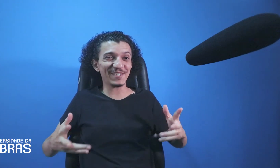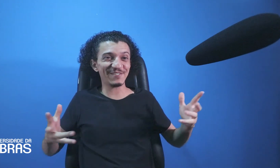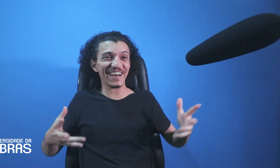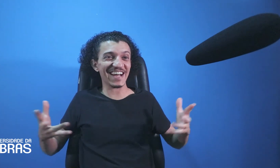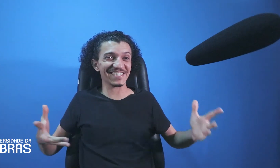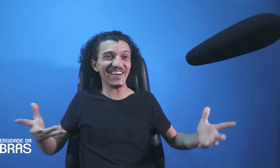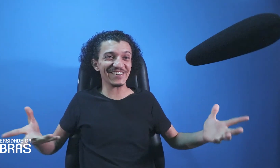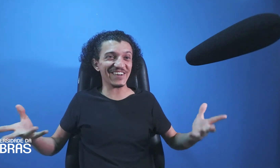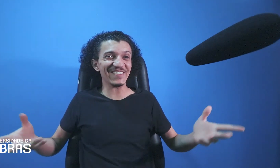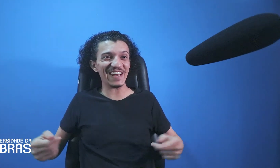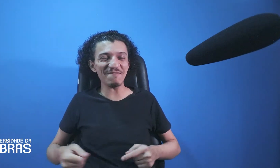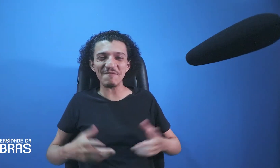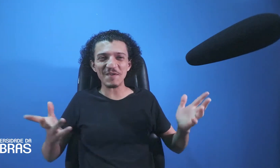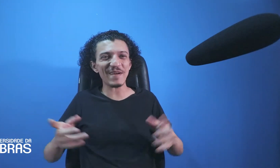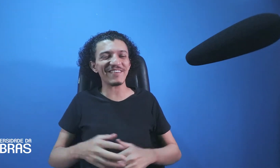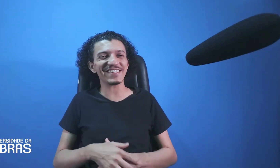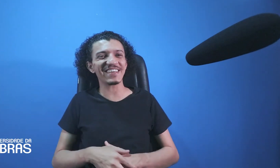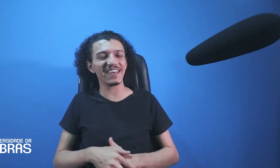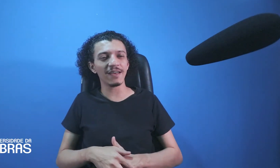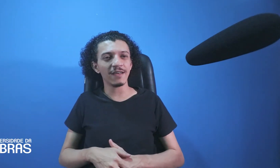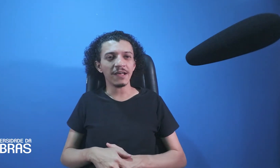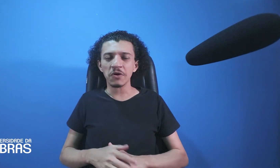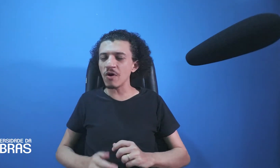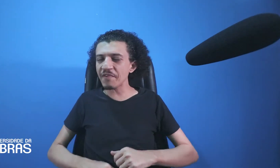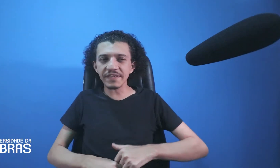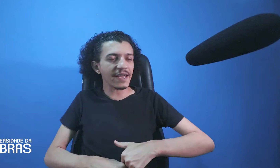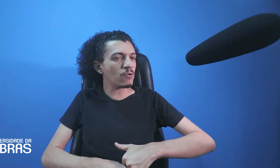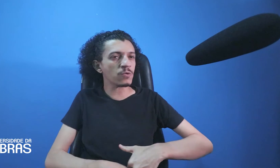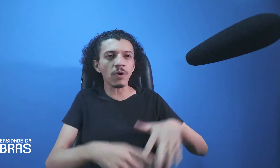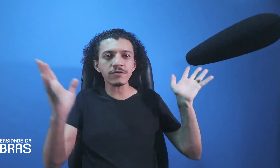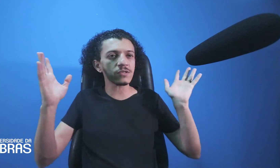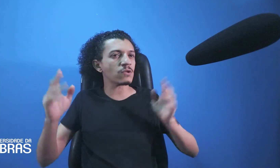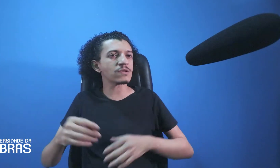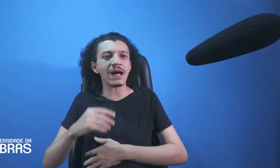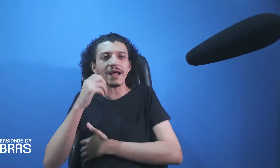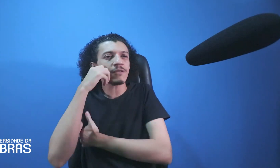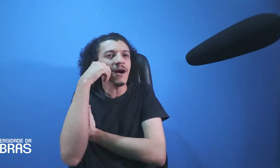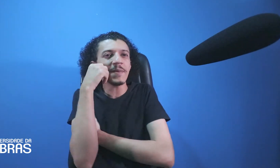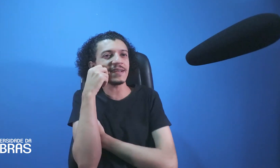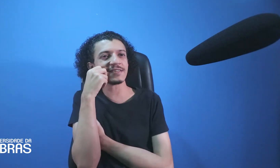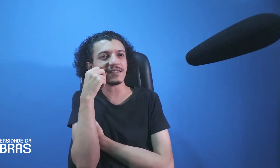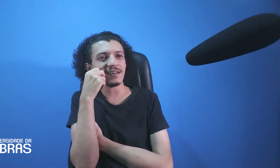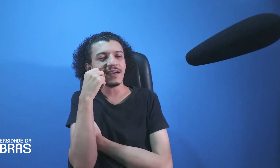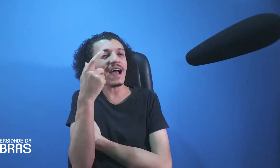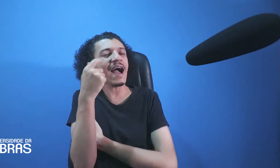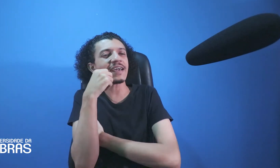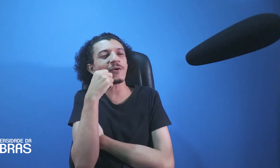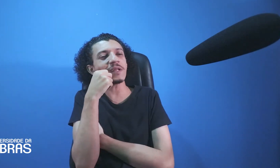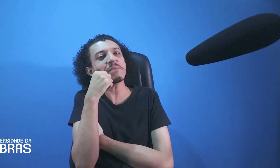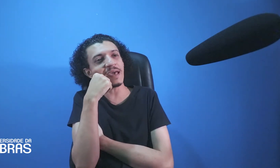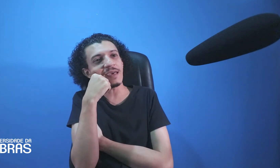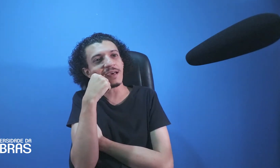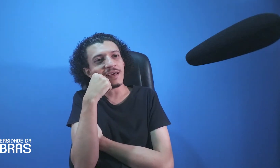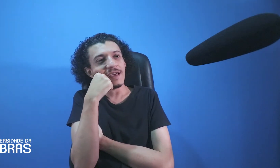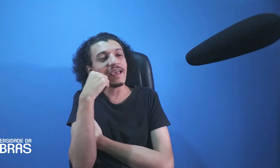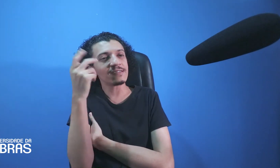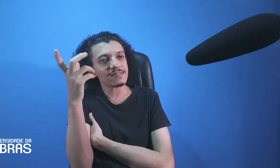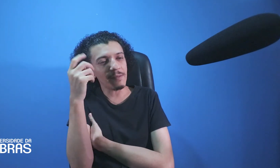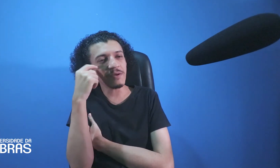de variação regional dali, vamos ver como é que vai ser aqui. Conversei com todos os surdos lá naturalmente. E a Raquel também. E esses amigos